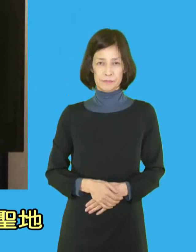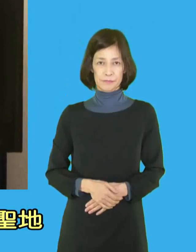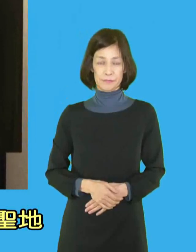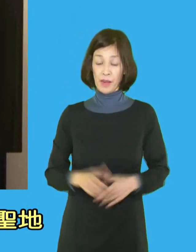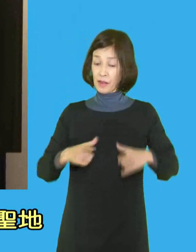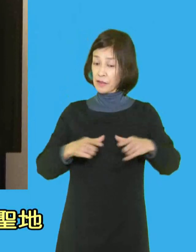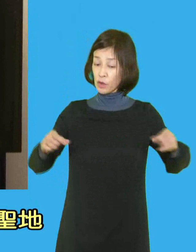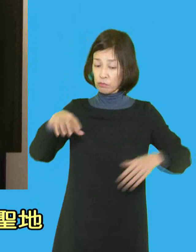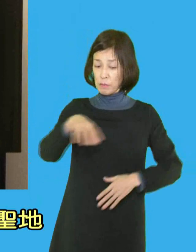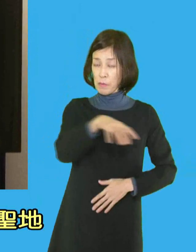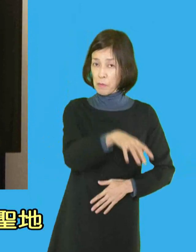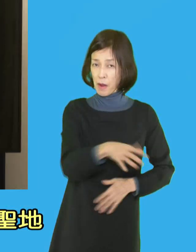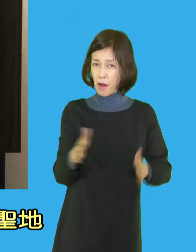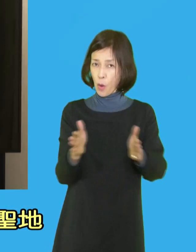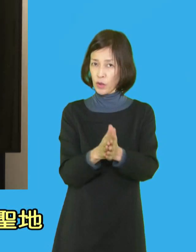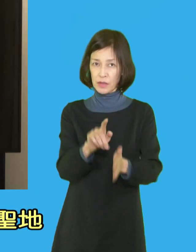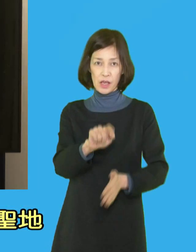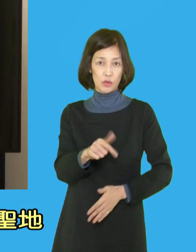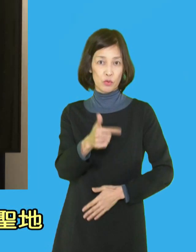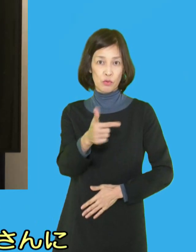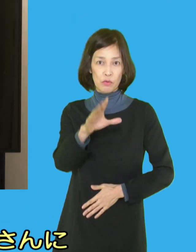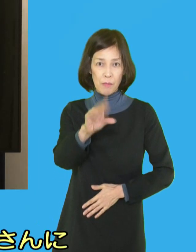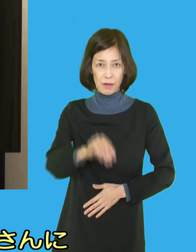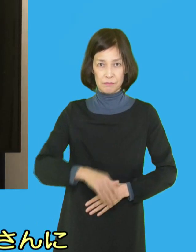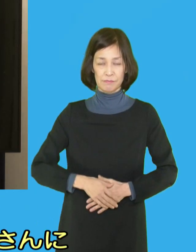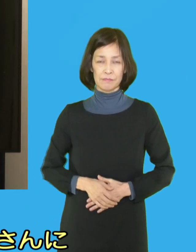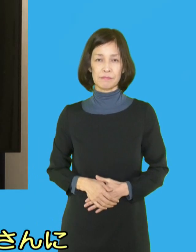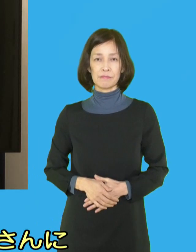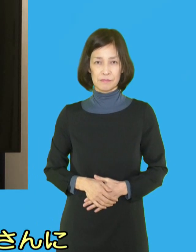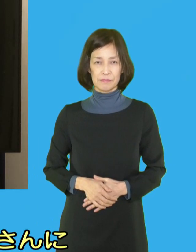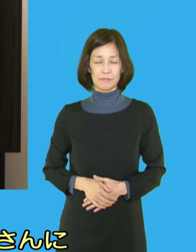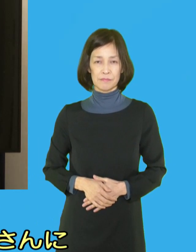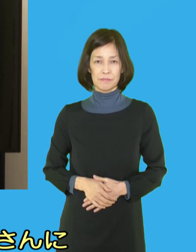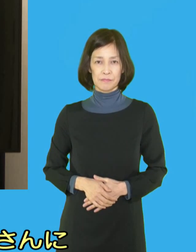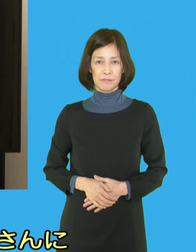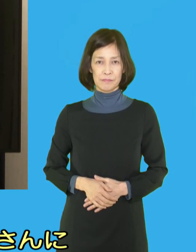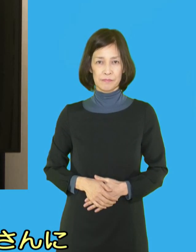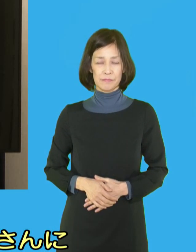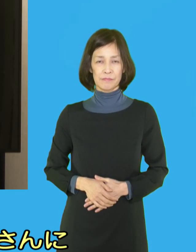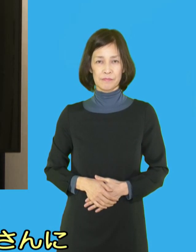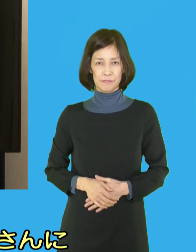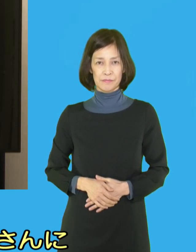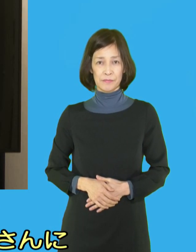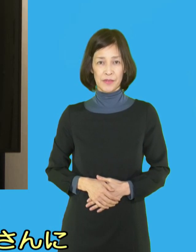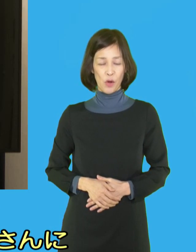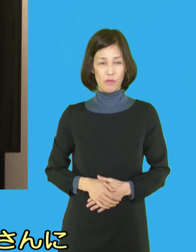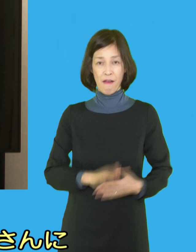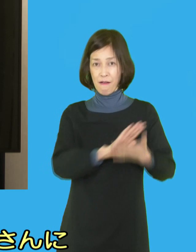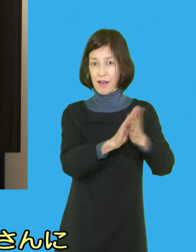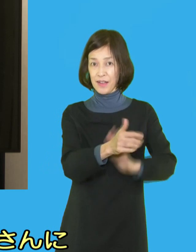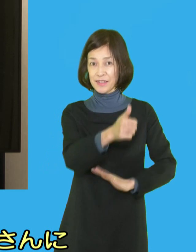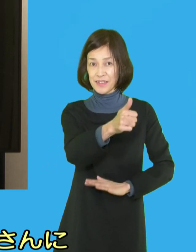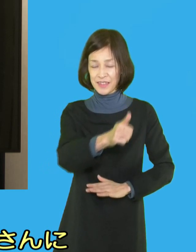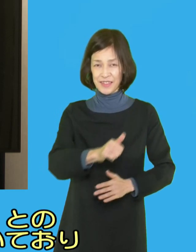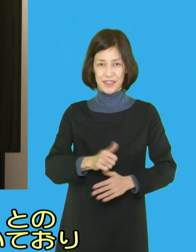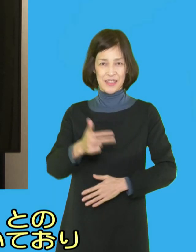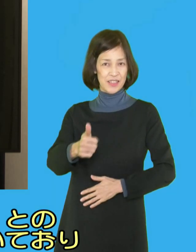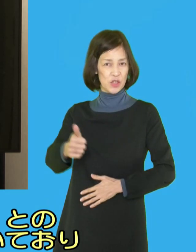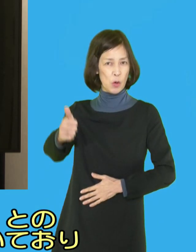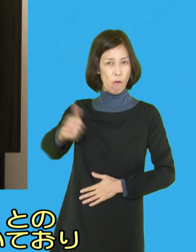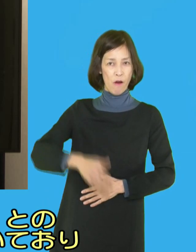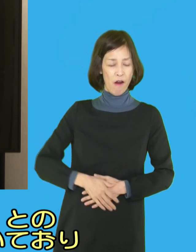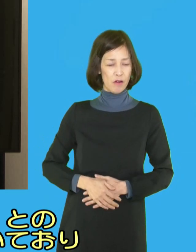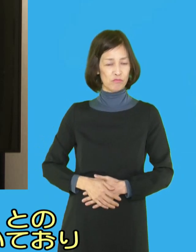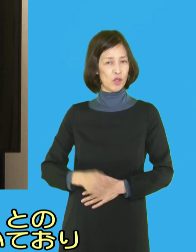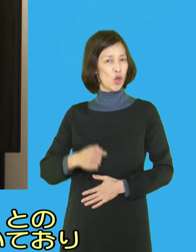全国16万基の古墳の聖地という意味ではですね市長に就任してからいろんな知事や市長さんからうちにも古